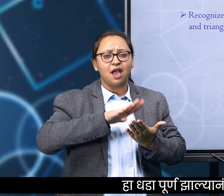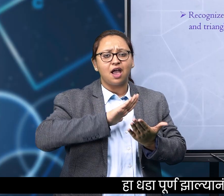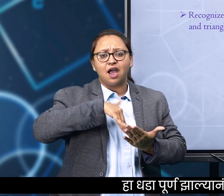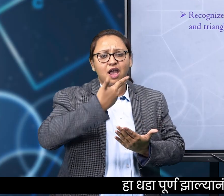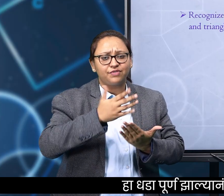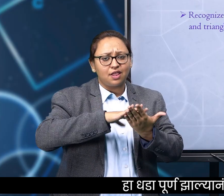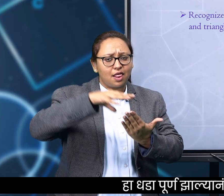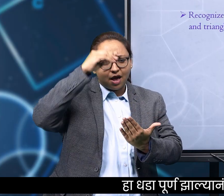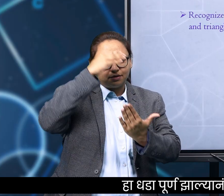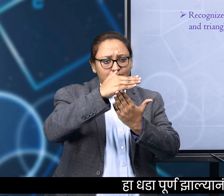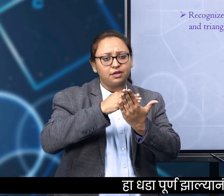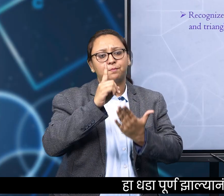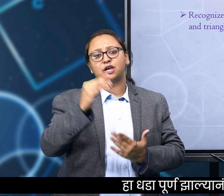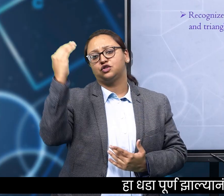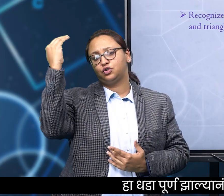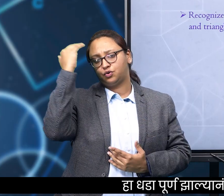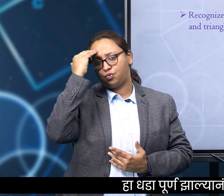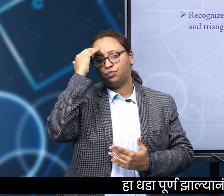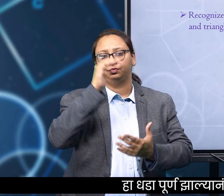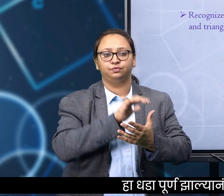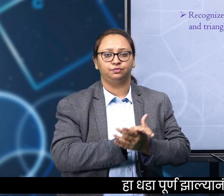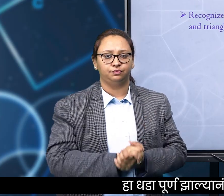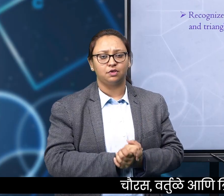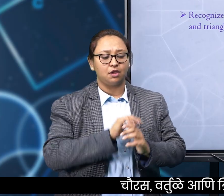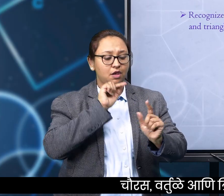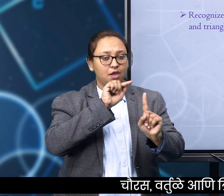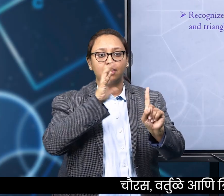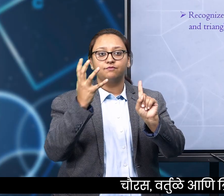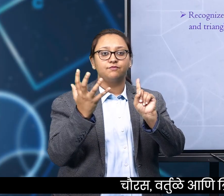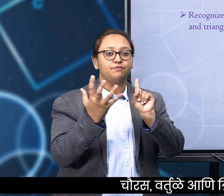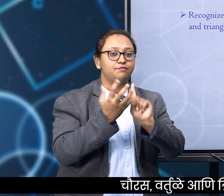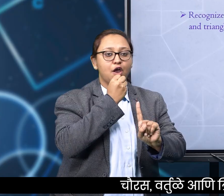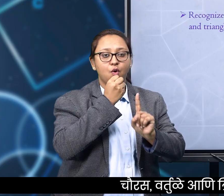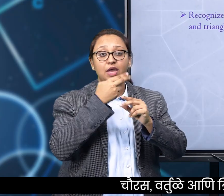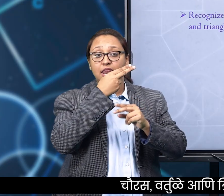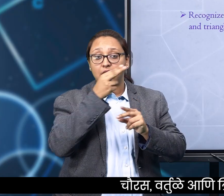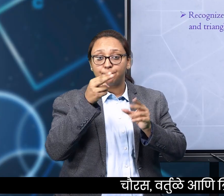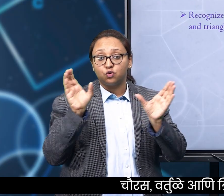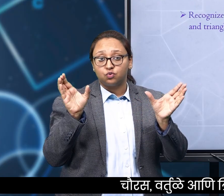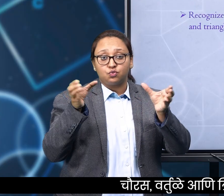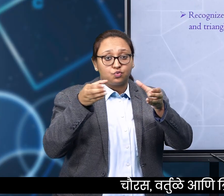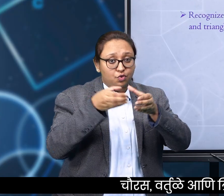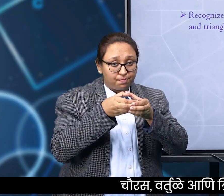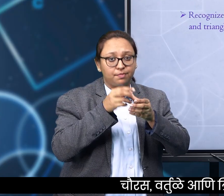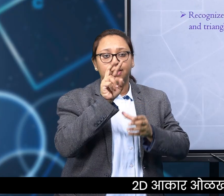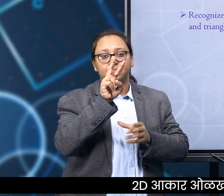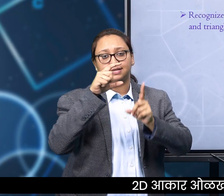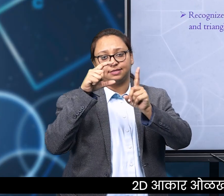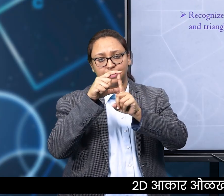हा धडा पूर्ण झाल्यानंतर तुम्ही हे करू शकाल. चौरस, वर्तुळे आणि त्रिकोण यांसारखे सामान्य 2D आकार